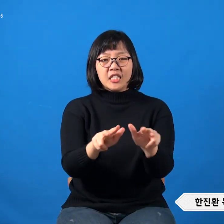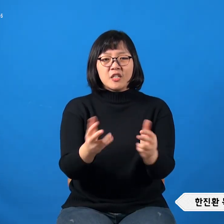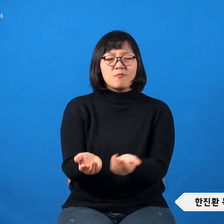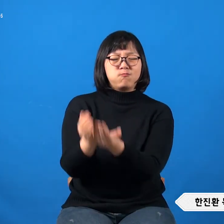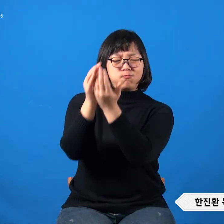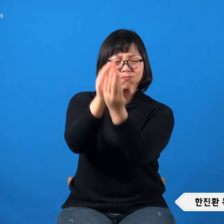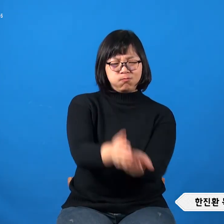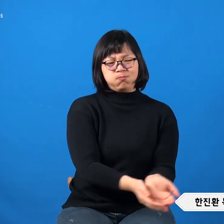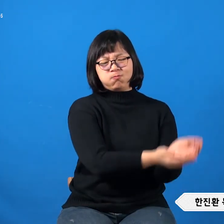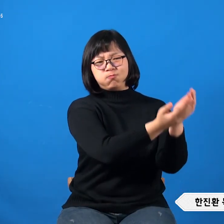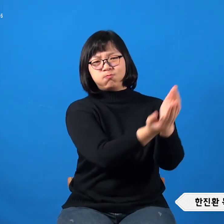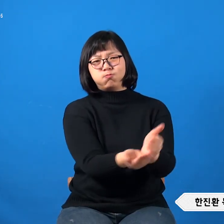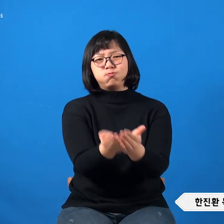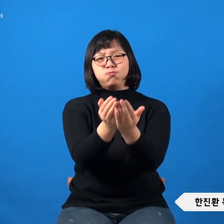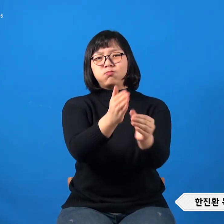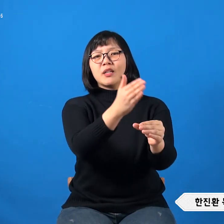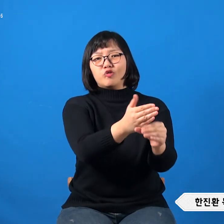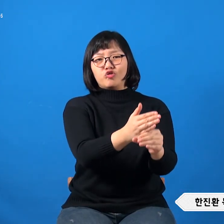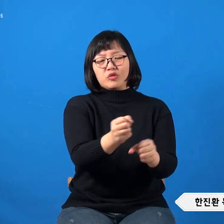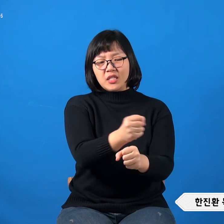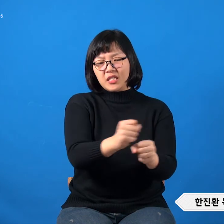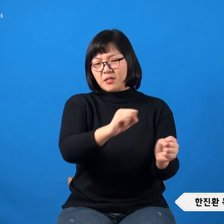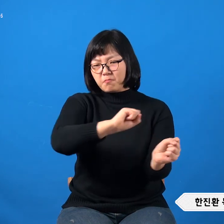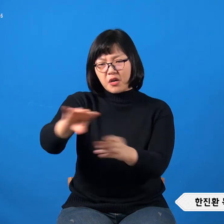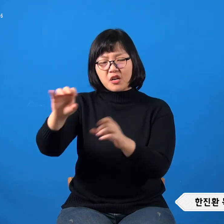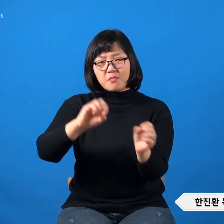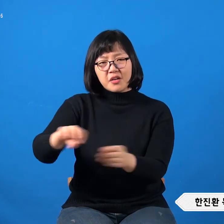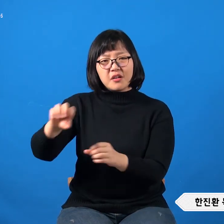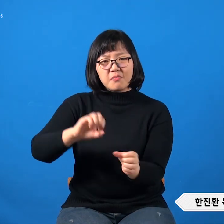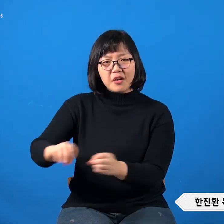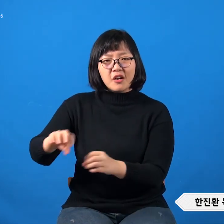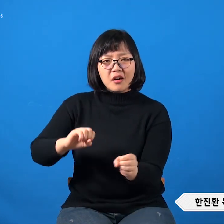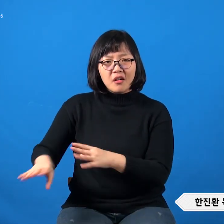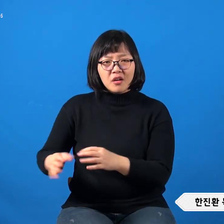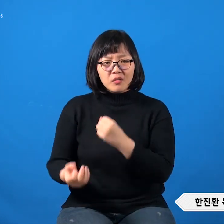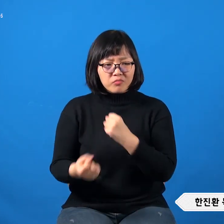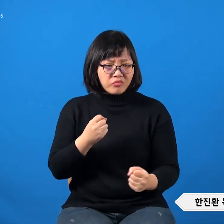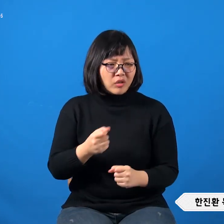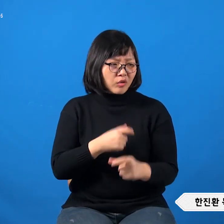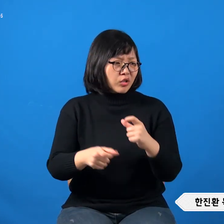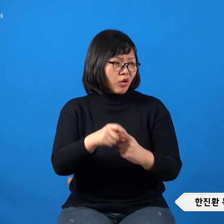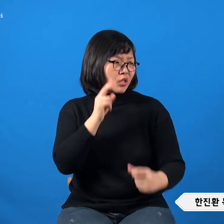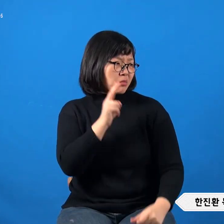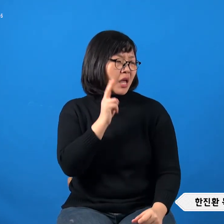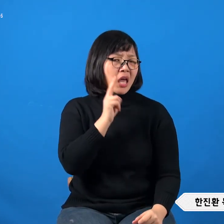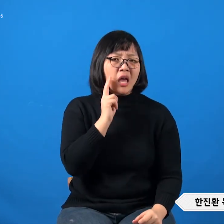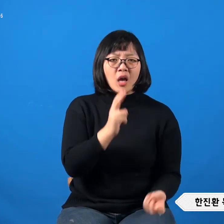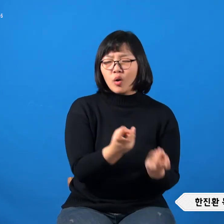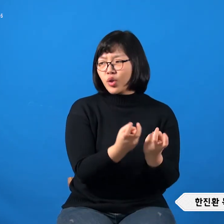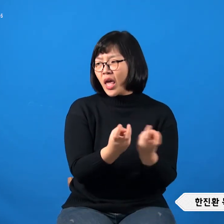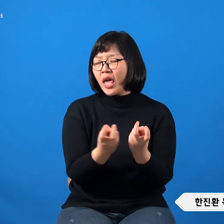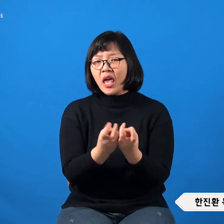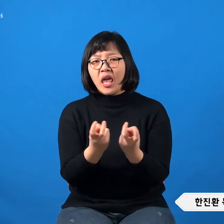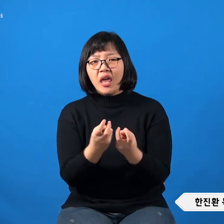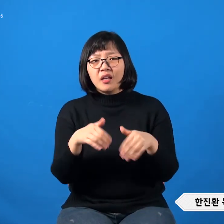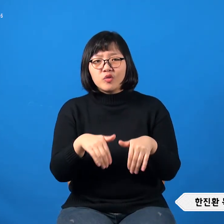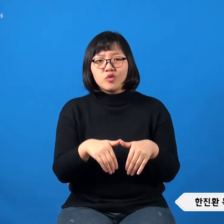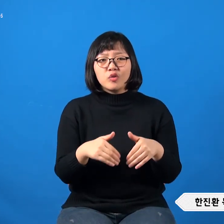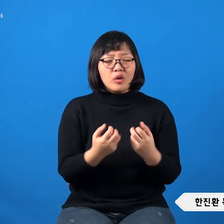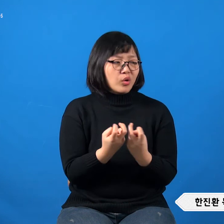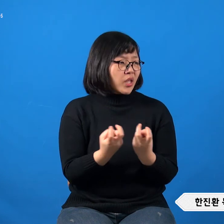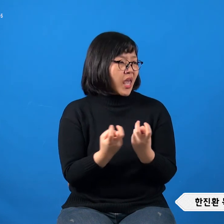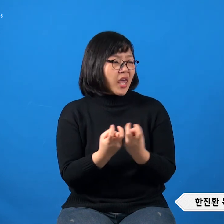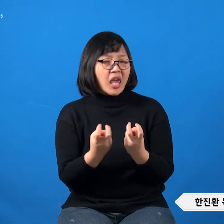폭풍우는 그치지 않고 오히려 더 거세어져 갑니다. 선원들이 할 수 없어서 이건 도대체 누구 때문에 이런